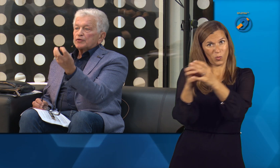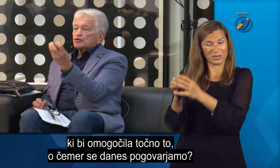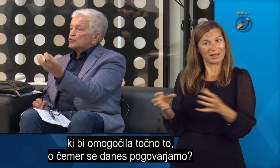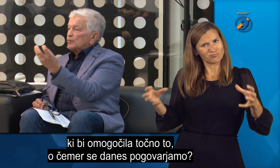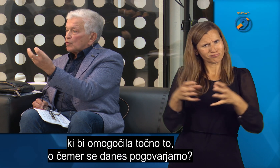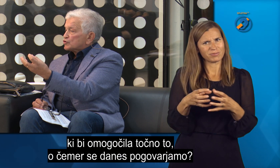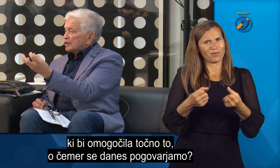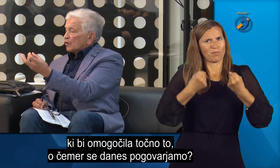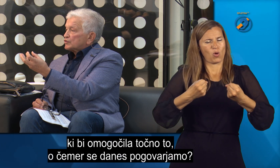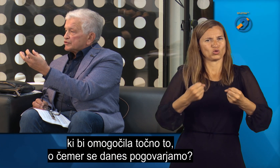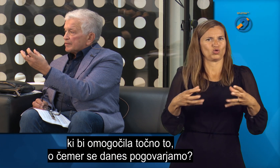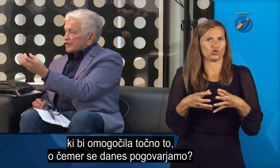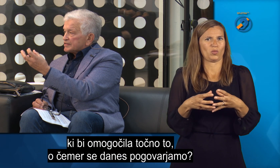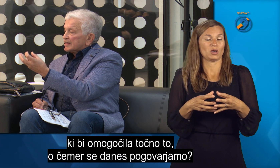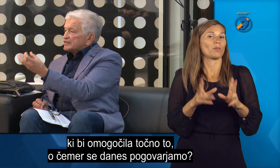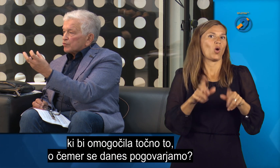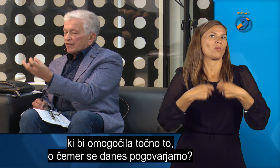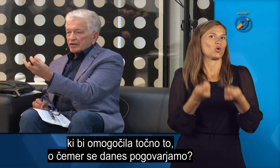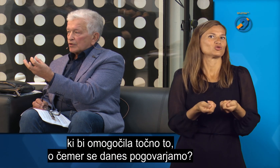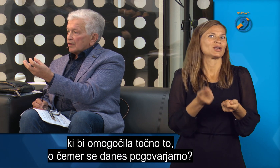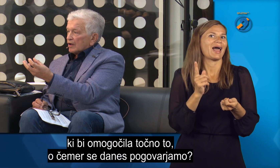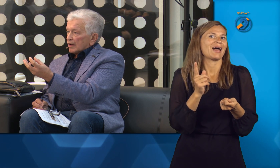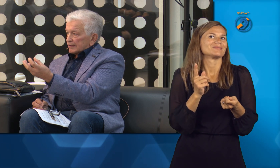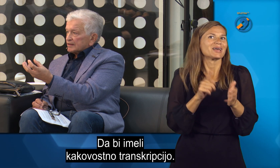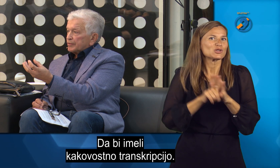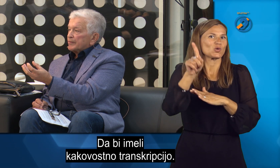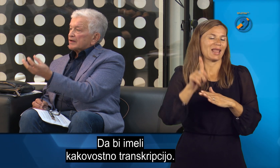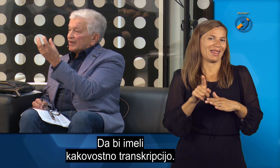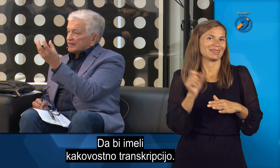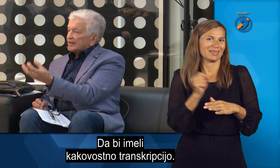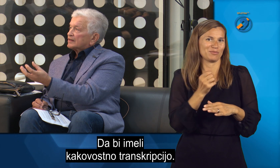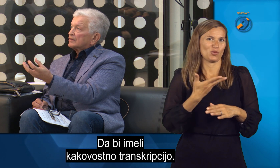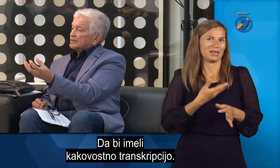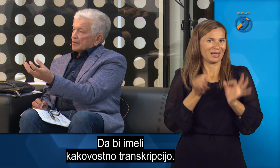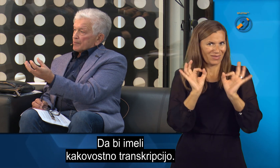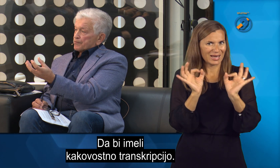ki bi točno to omogočila, o čemer se danes pogovarjamo? Da bi imeli